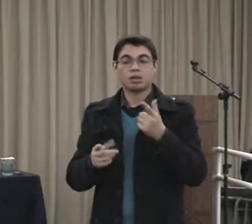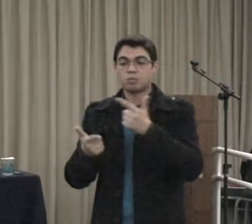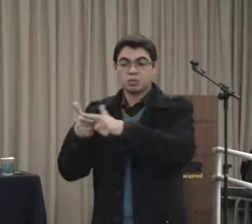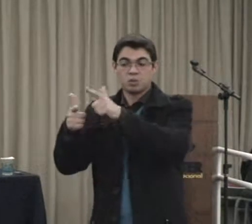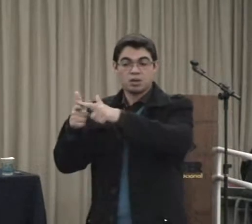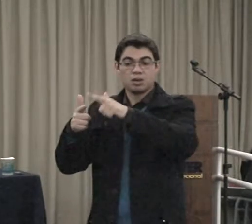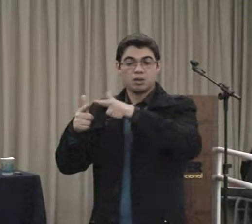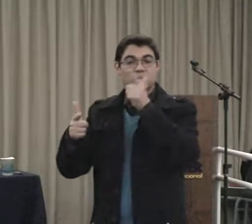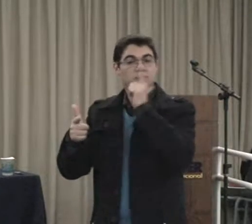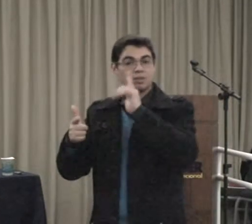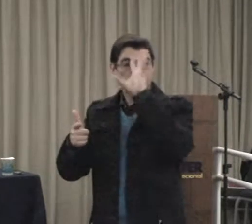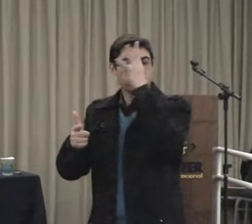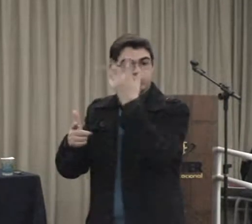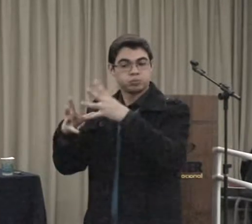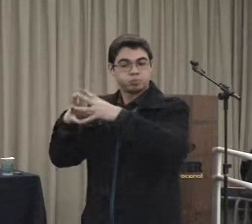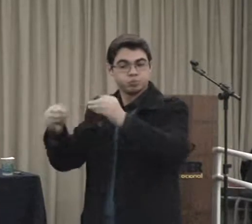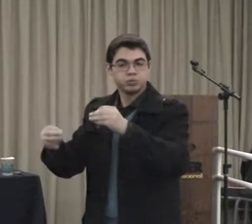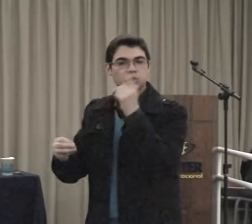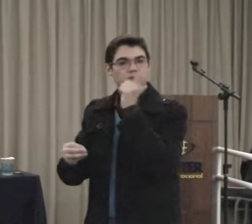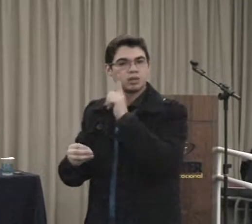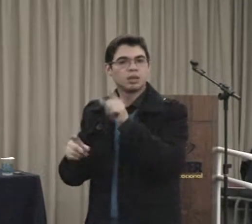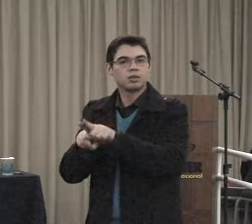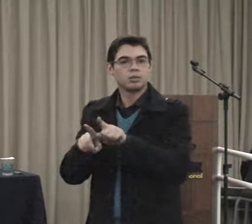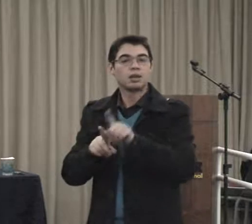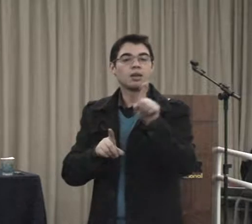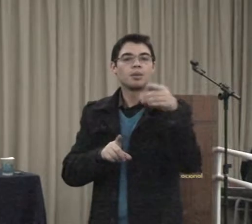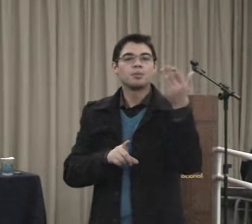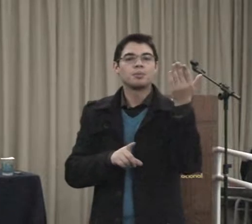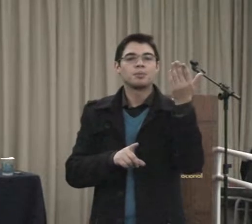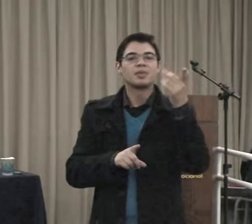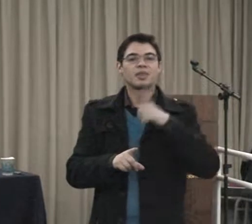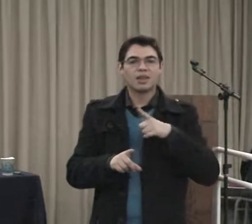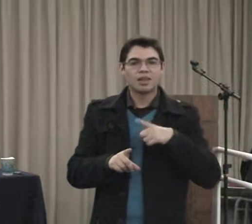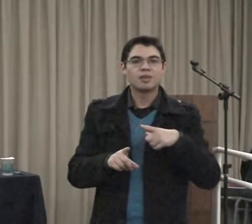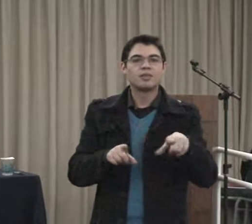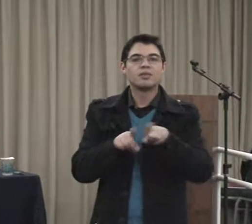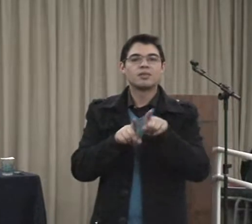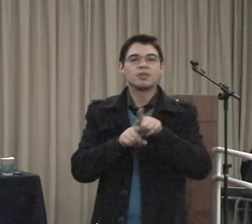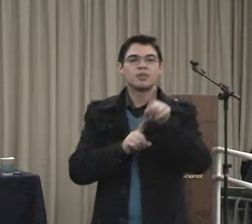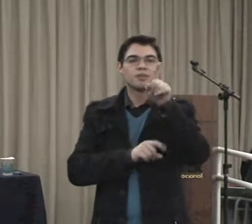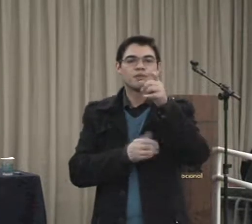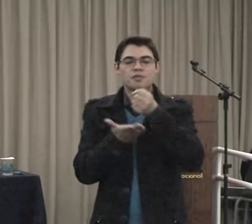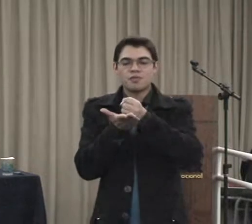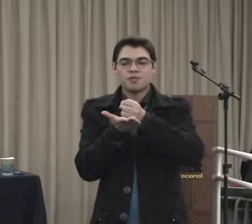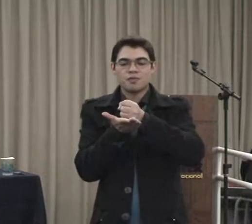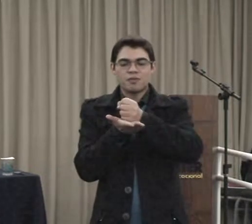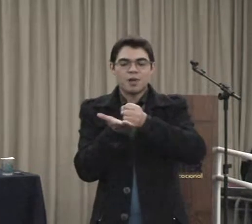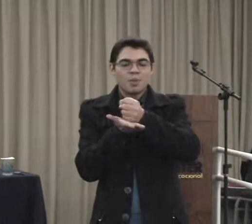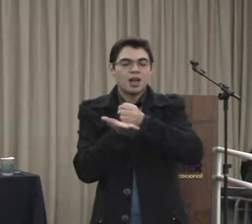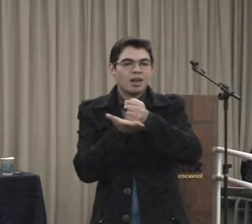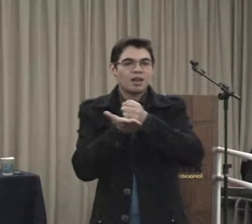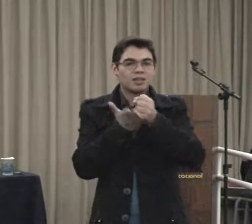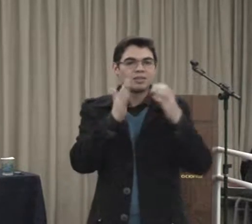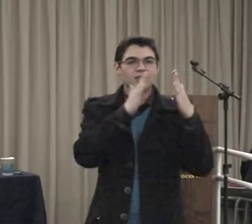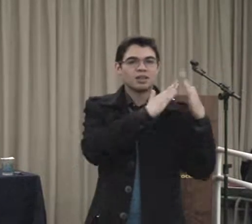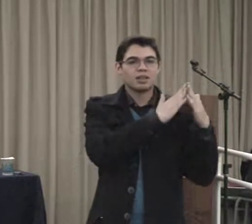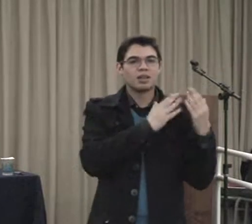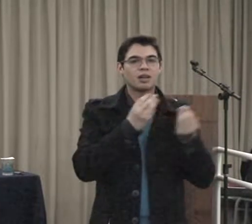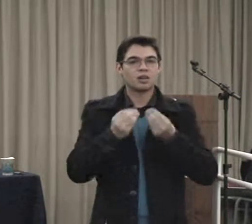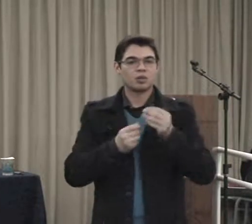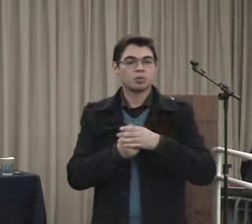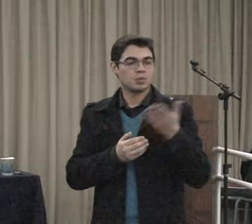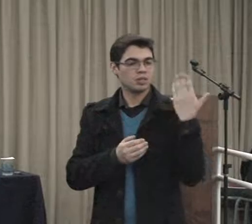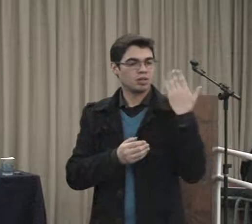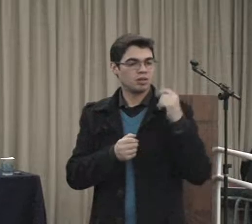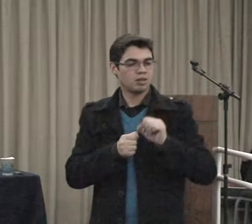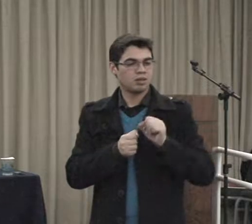fazer aquilo que vocês fazem. Teve uma rede de farmácias em Curitiba, que a gente atendeu numa consultoria, que eles queriam fazer inclusão, não sabiam quando